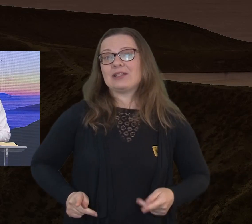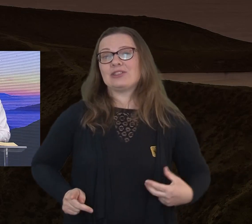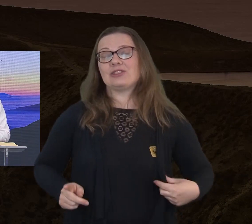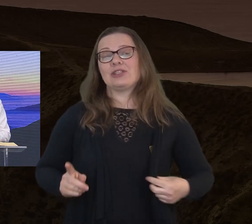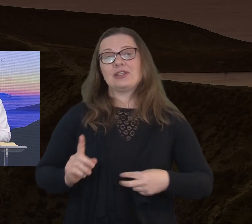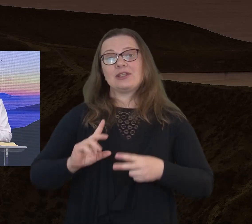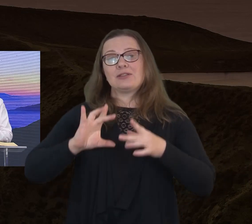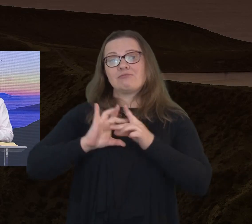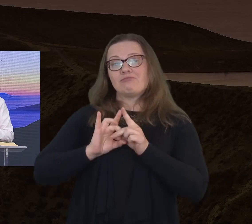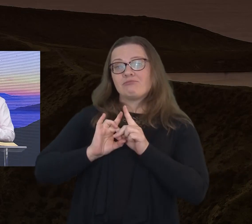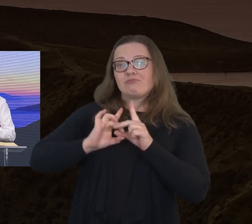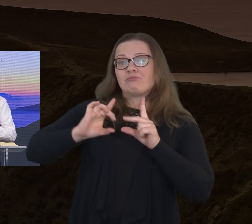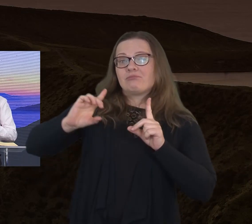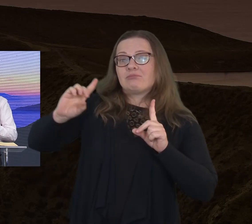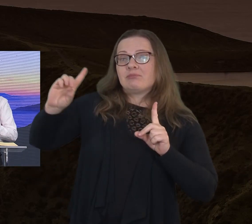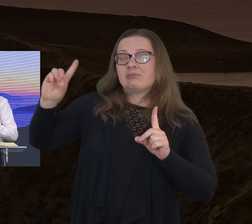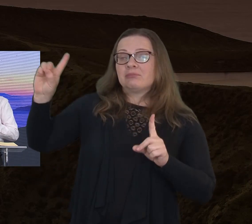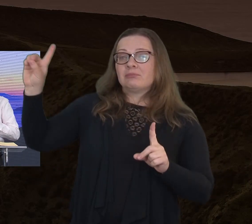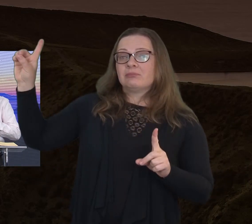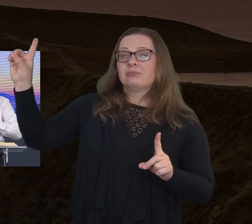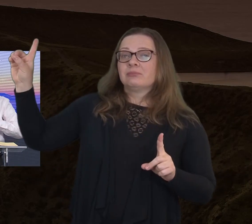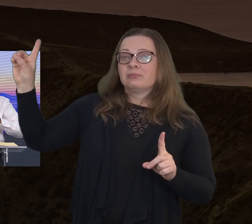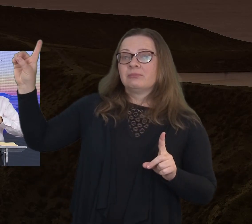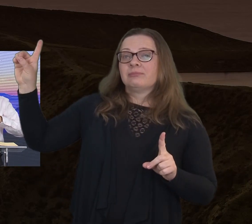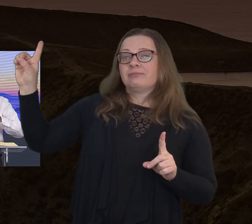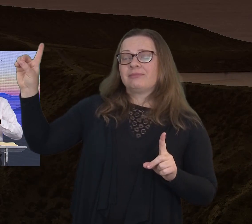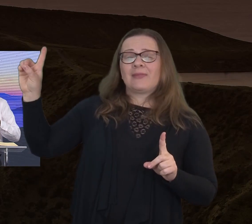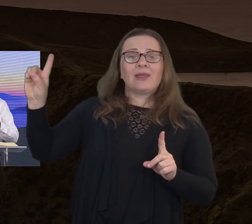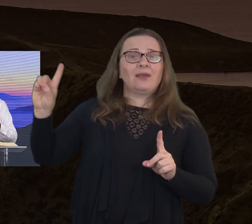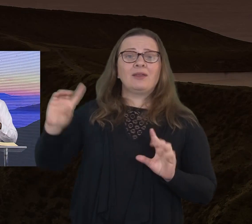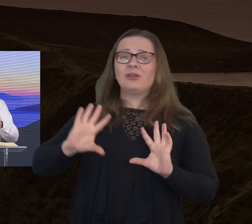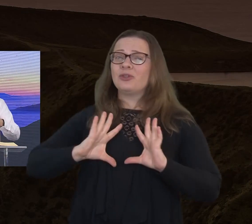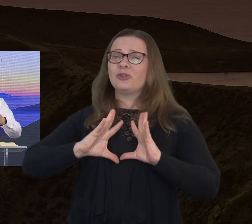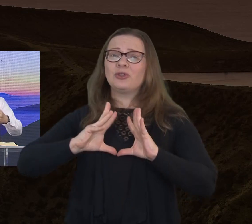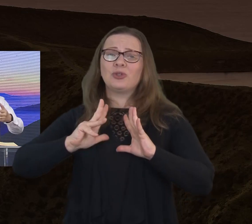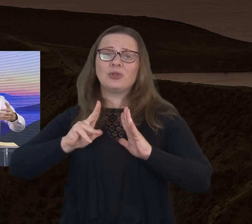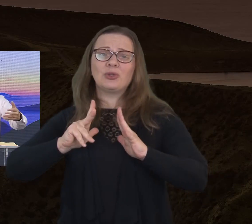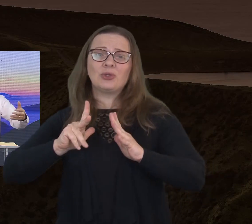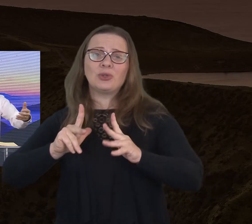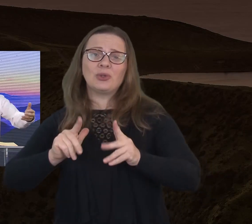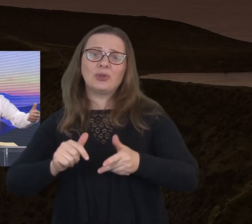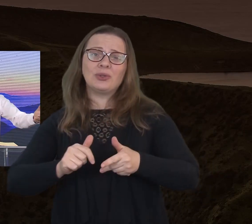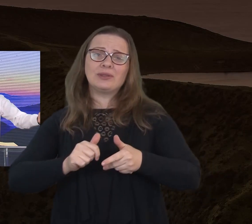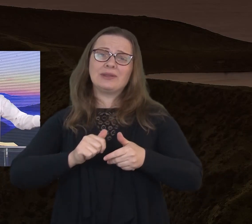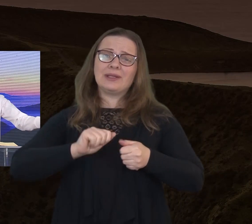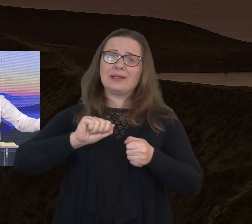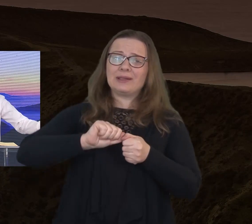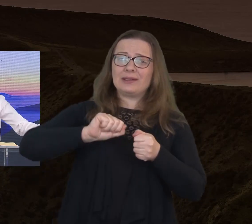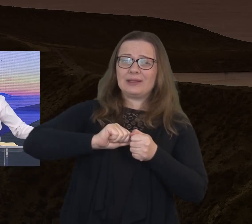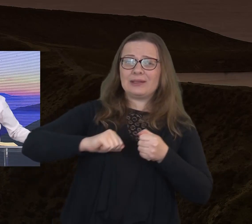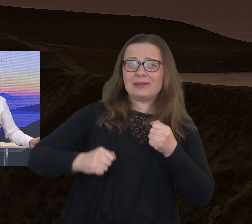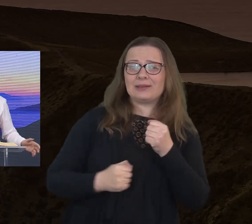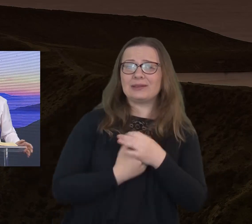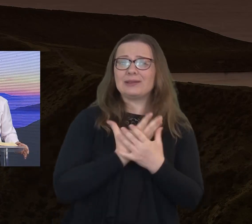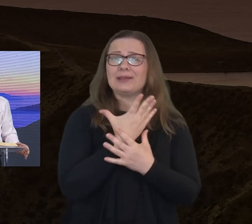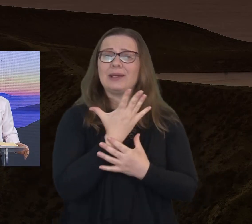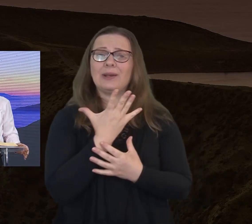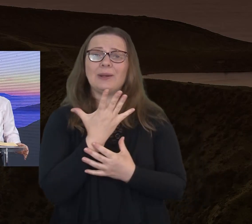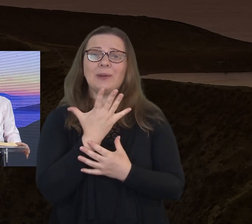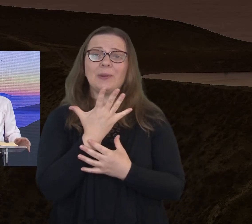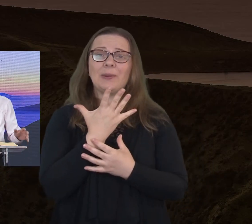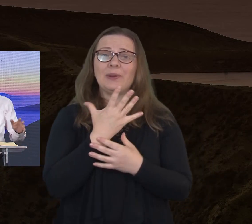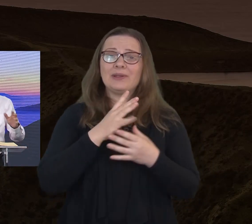se desconectou, o homem desconectou toda a criação que Deus havia restaurado aqui na